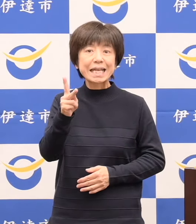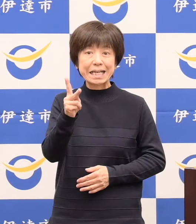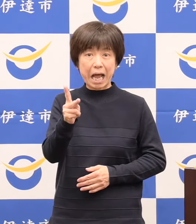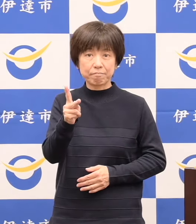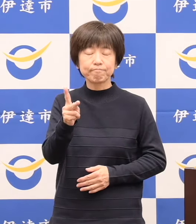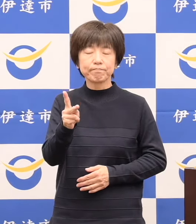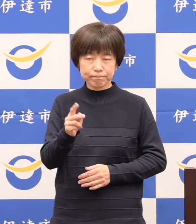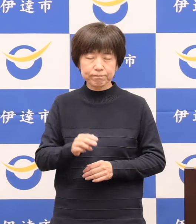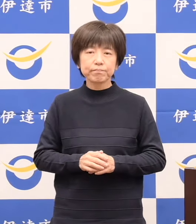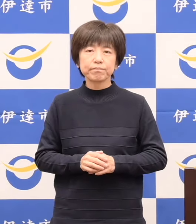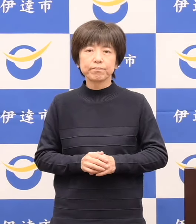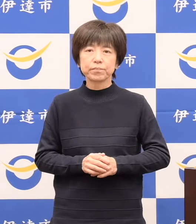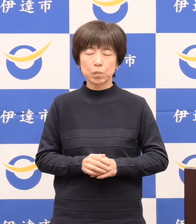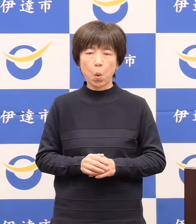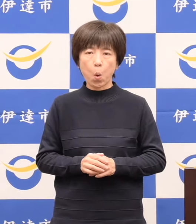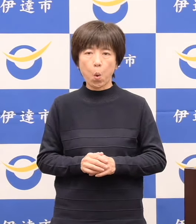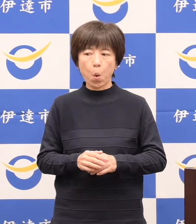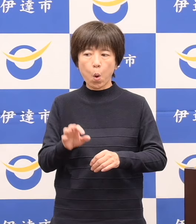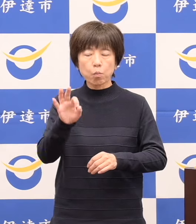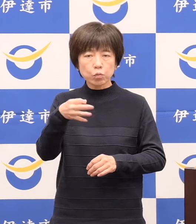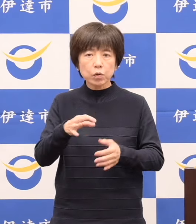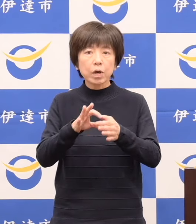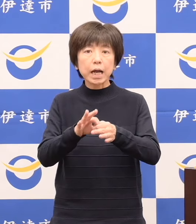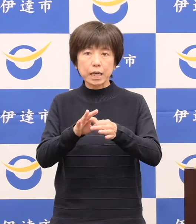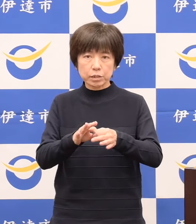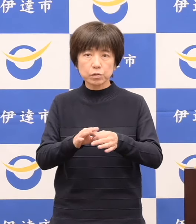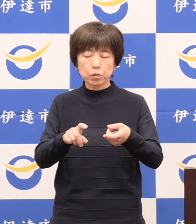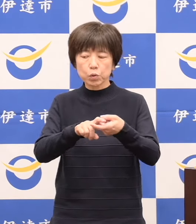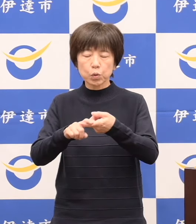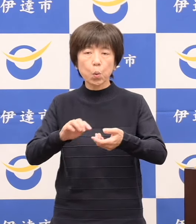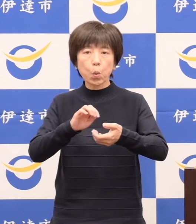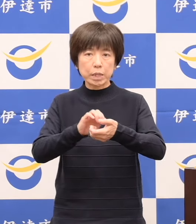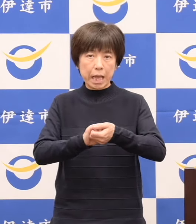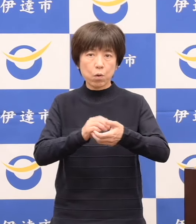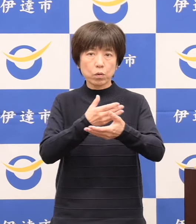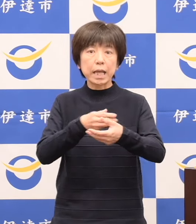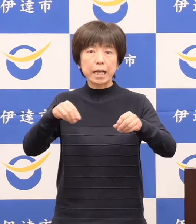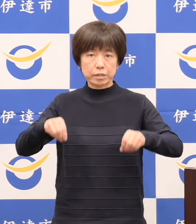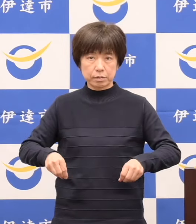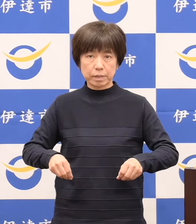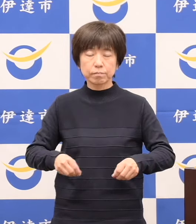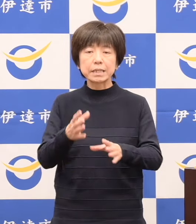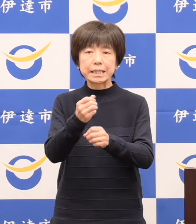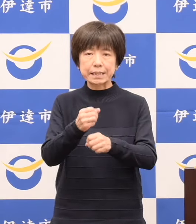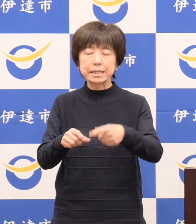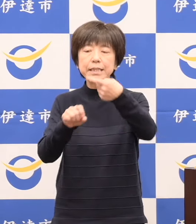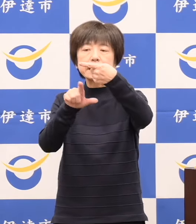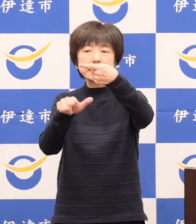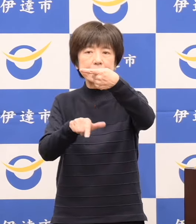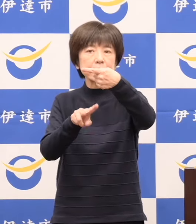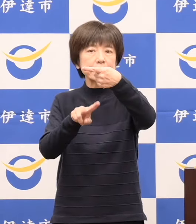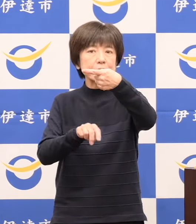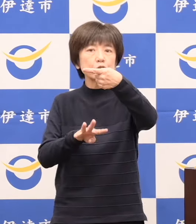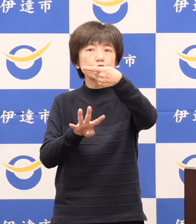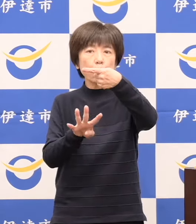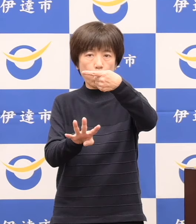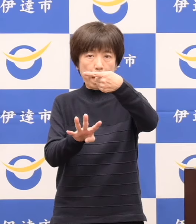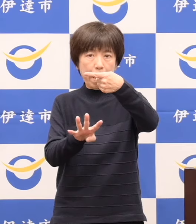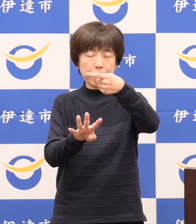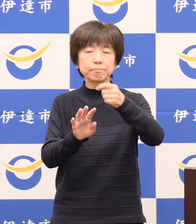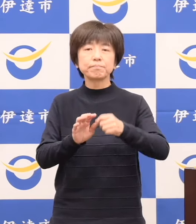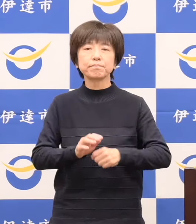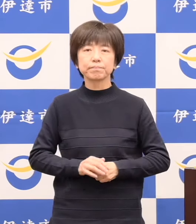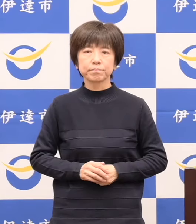資供給に関する協定を締結をいたします。締結日ですが、1月の24日でございます。